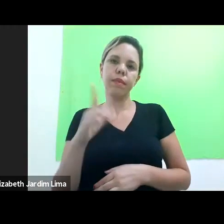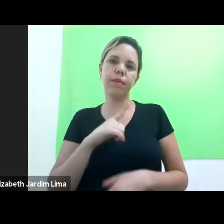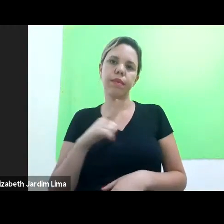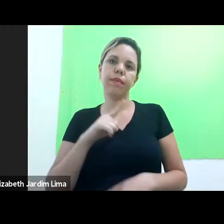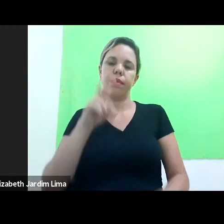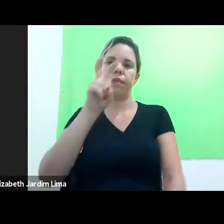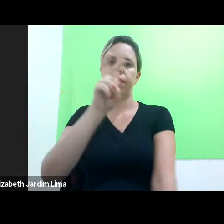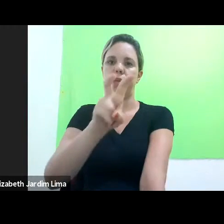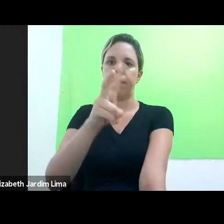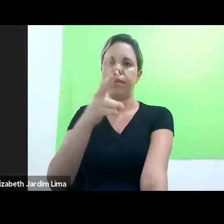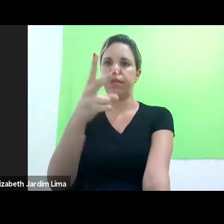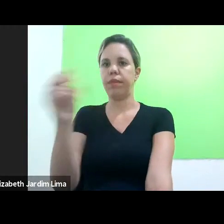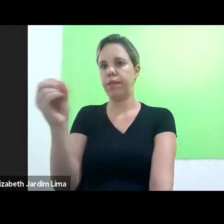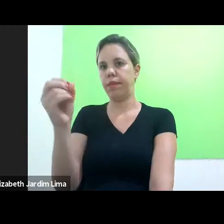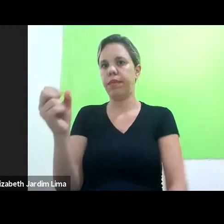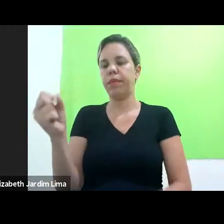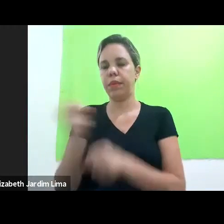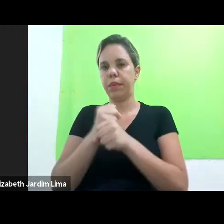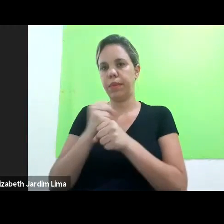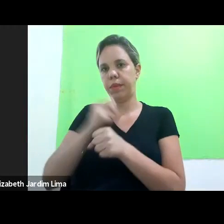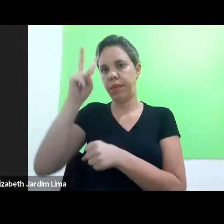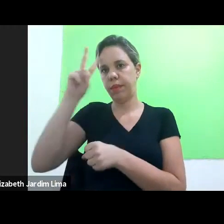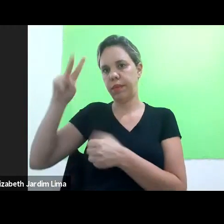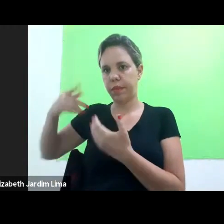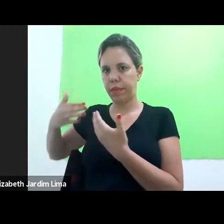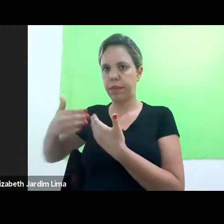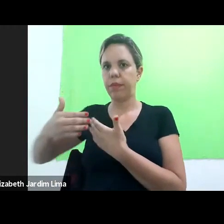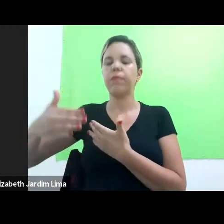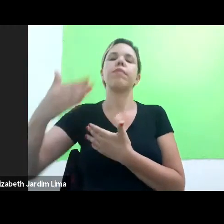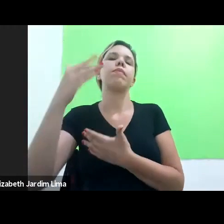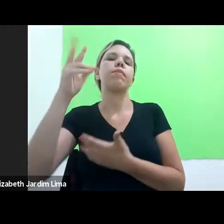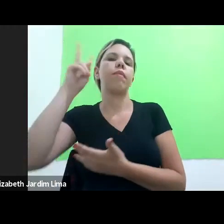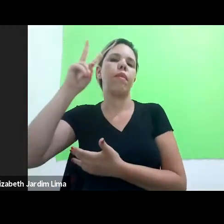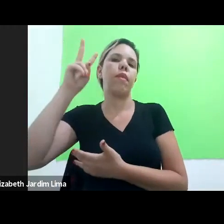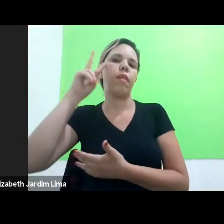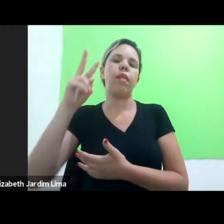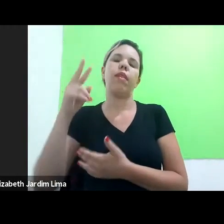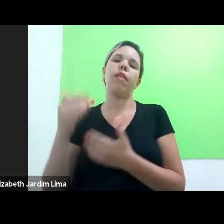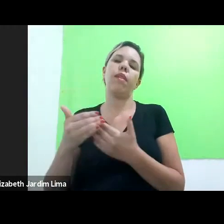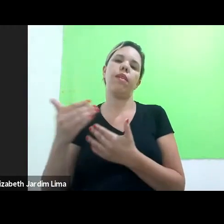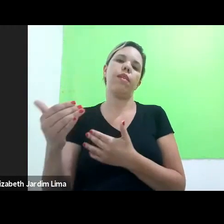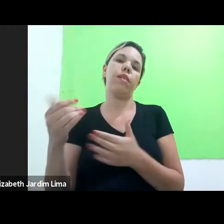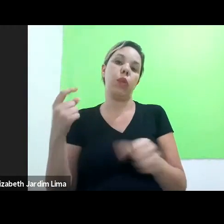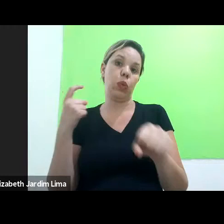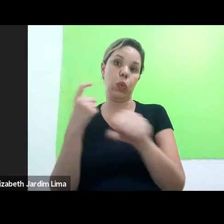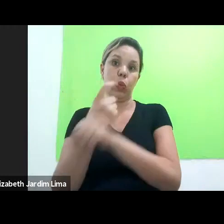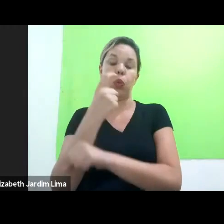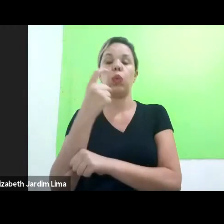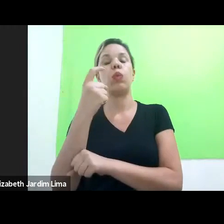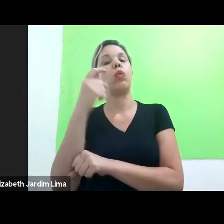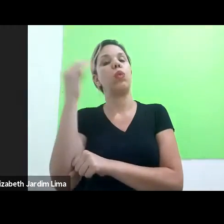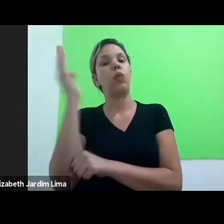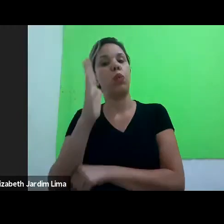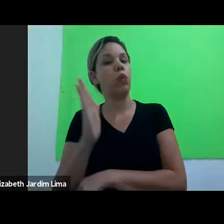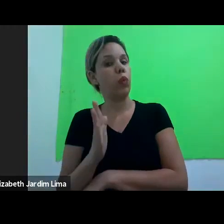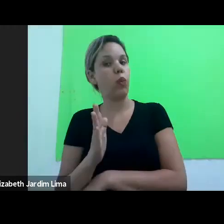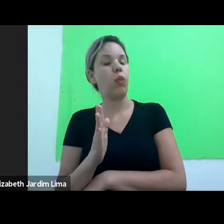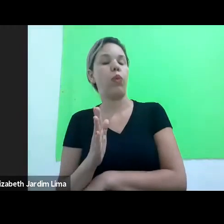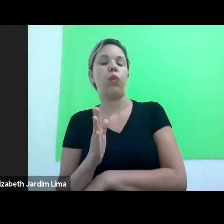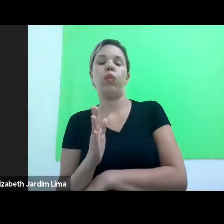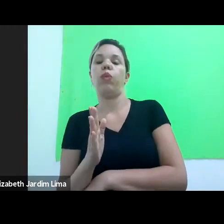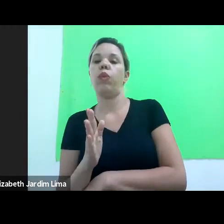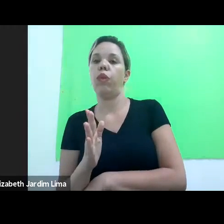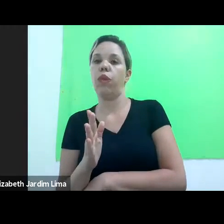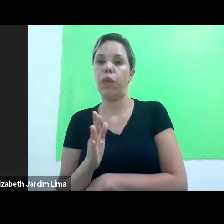520 anos de história, no sentido da história a partir da descoberta, da história da descoberta,